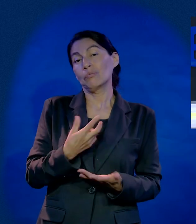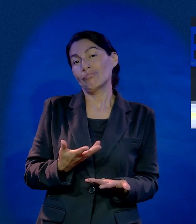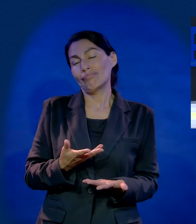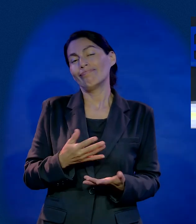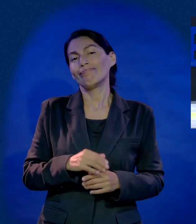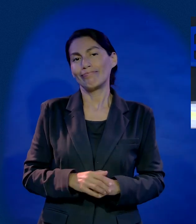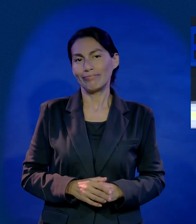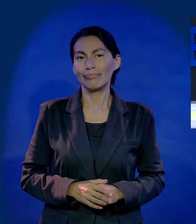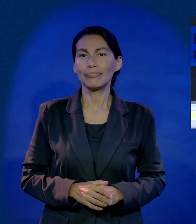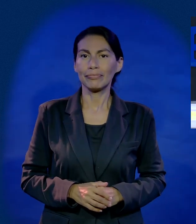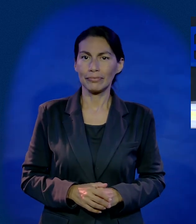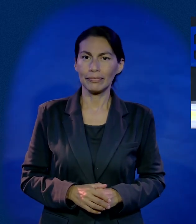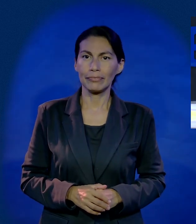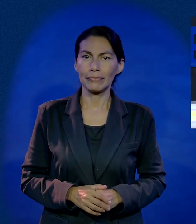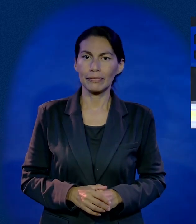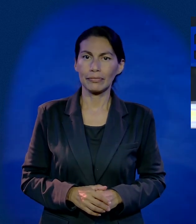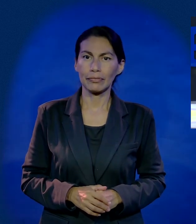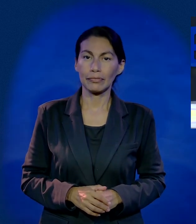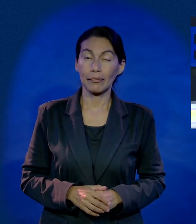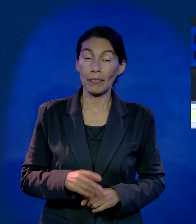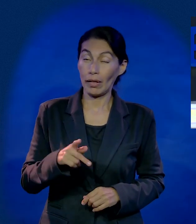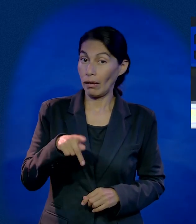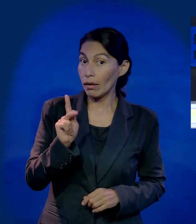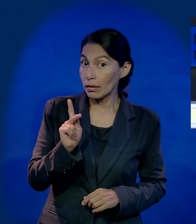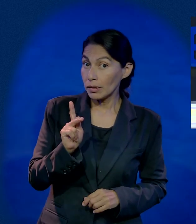¿Por qué? Porque el pastor soy yo.